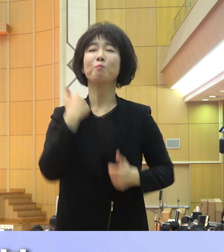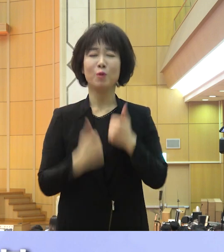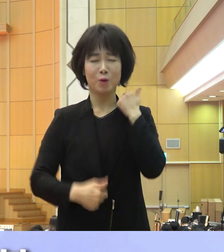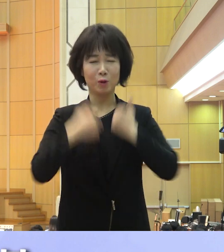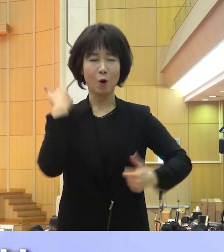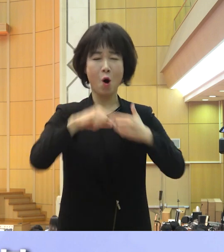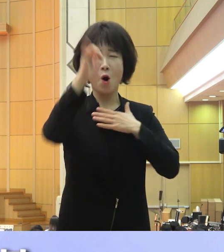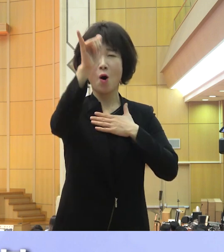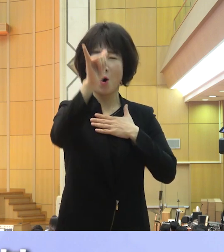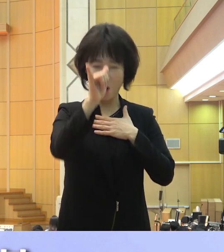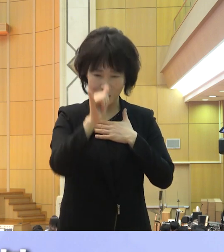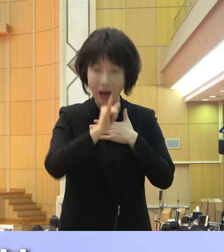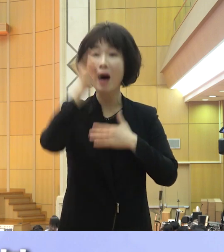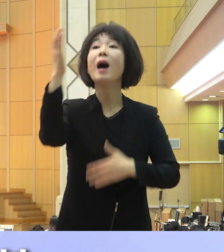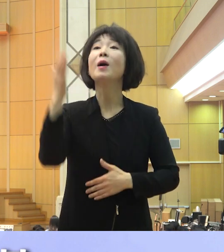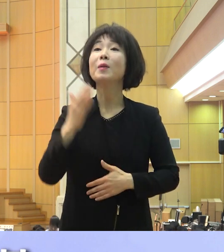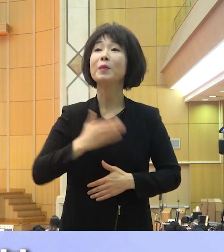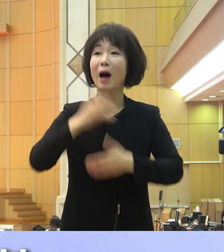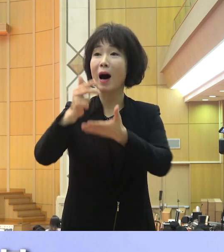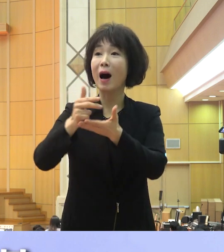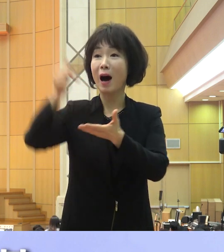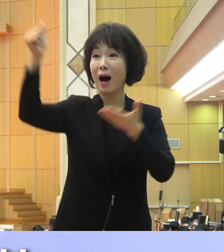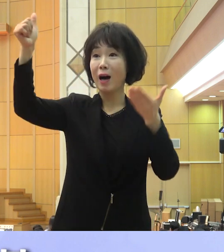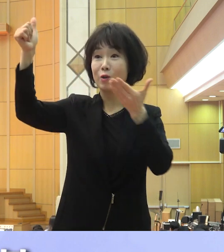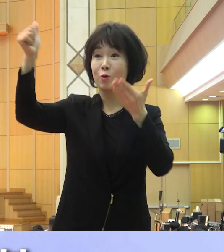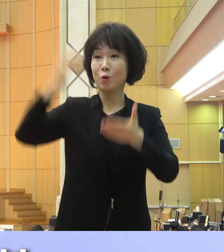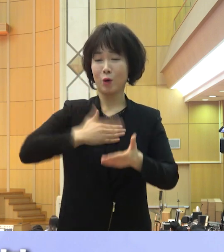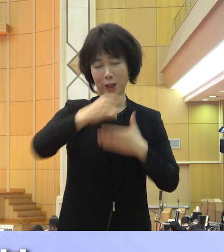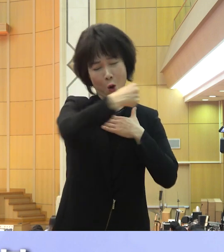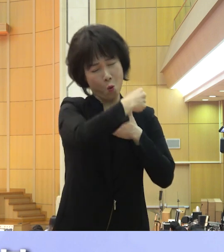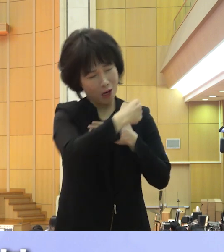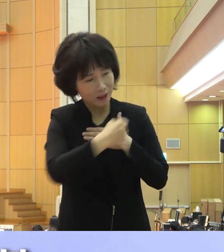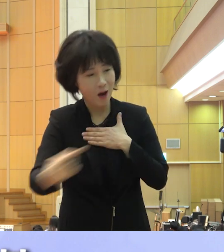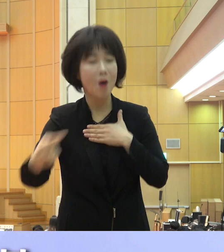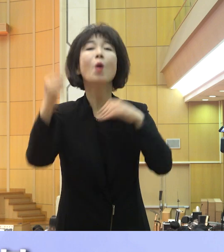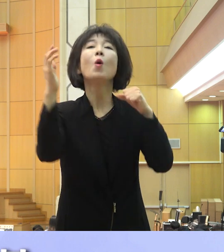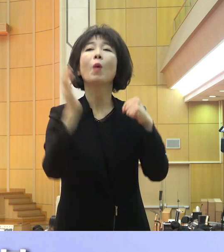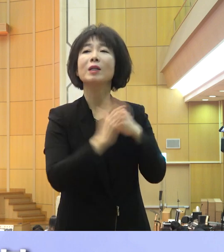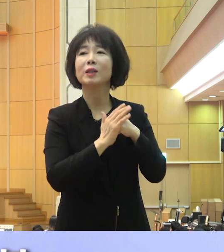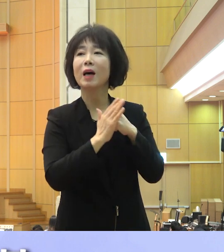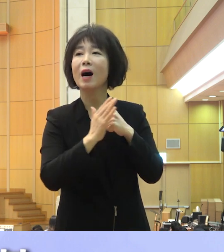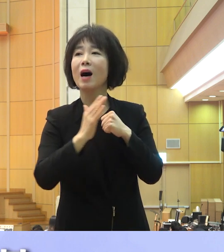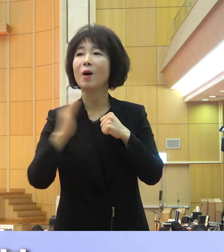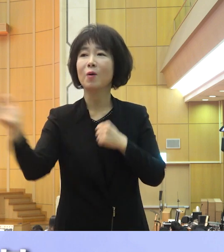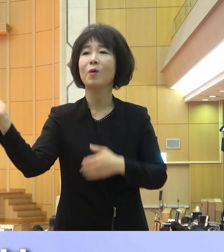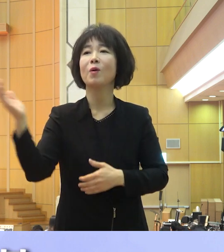항상 기쁘도다. 나 주께